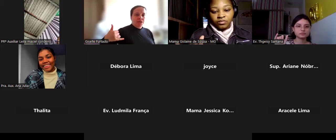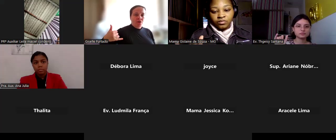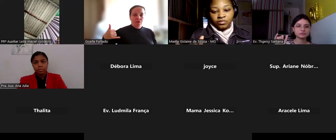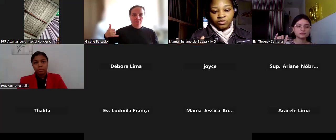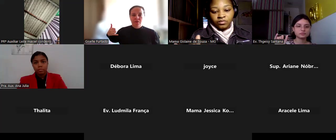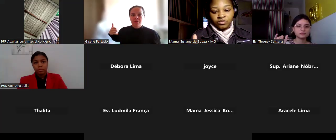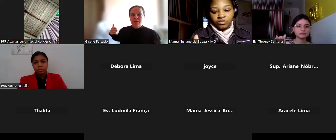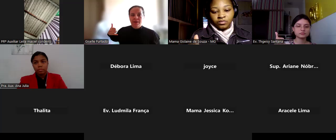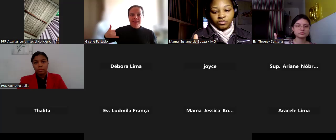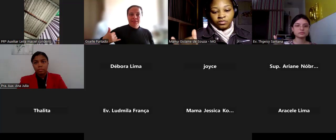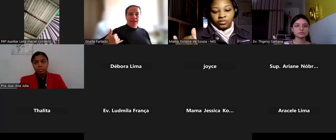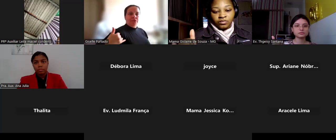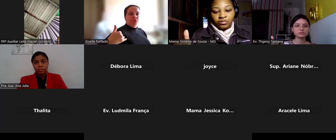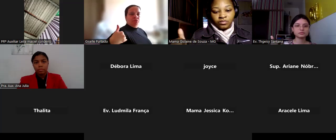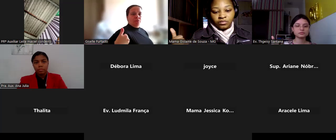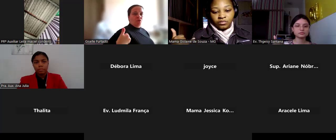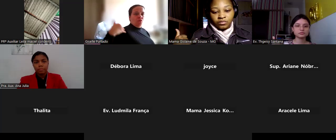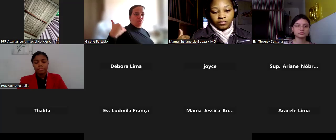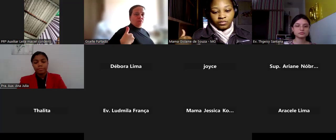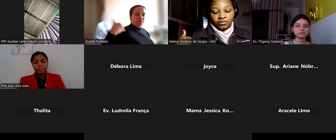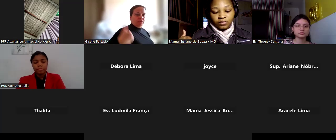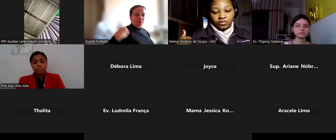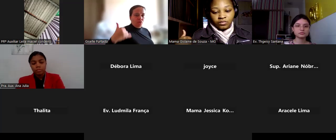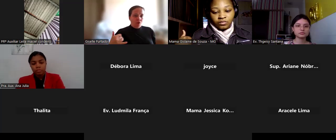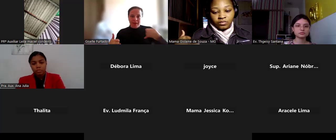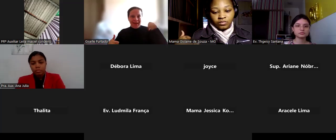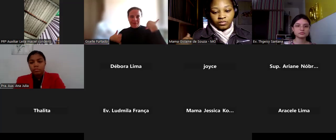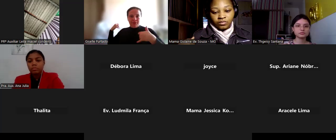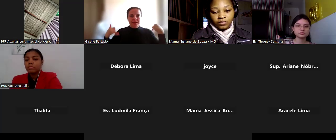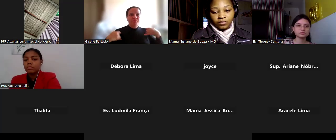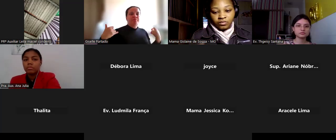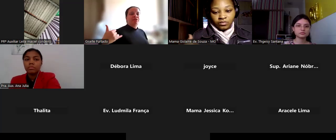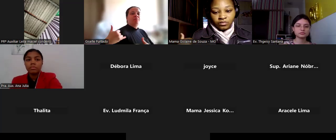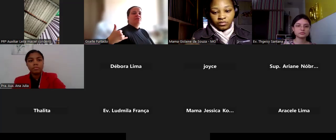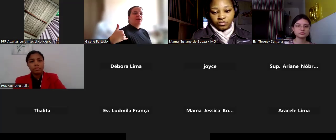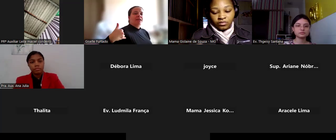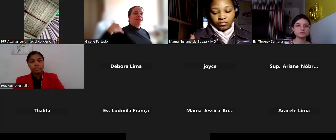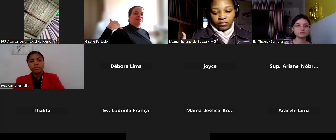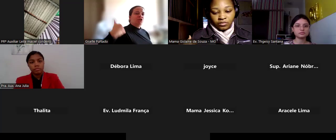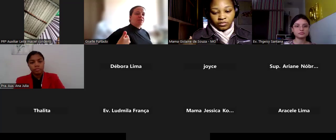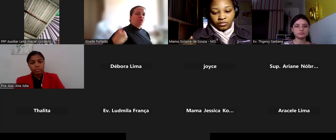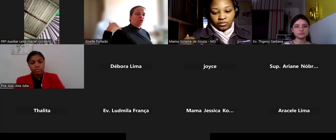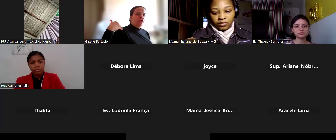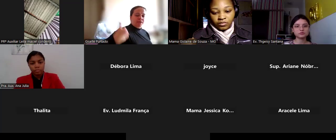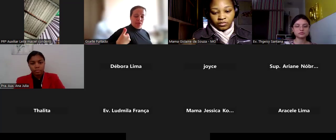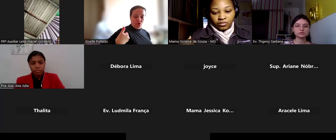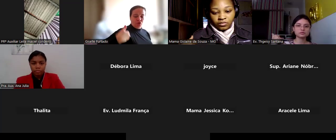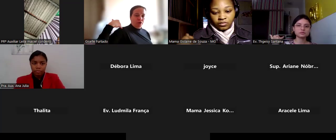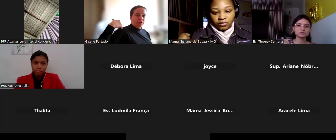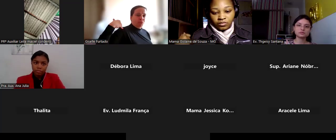ó, nesse lado do meu, ou qualquer lado, tá? Mas eu passo nessa direção do tórax aqui, ó. Tórax para o